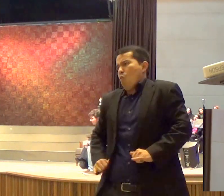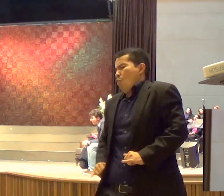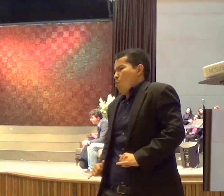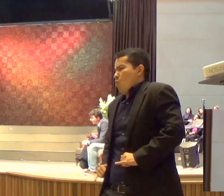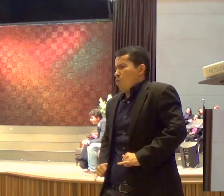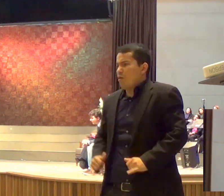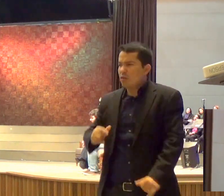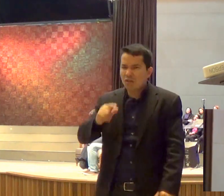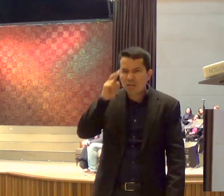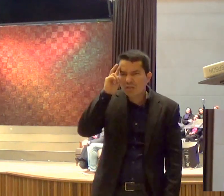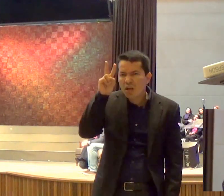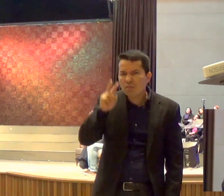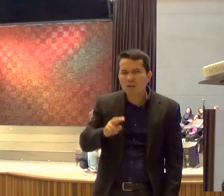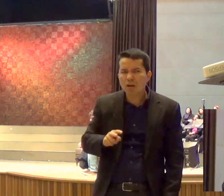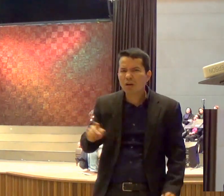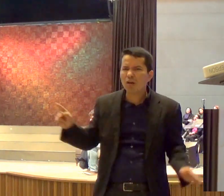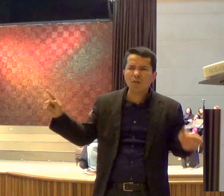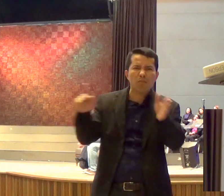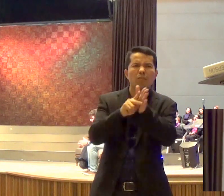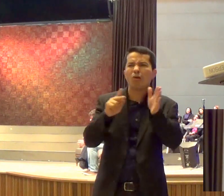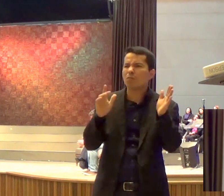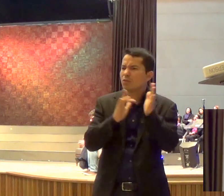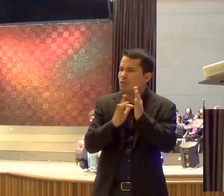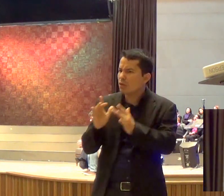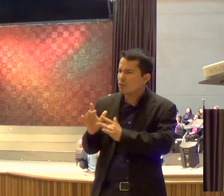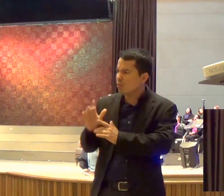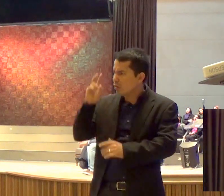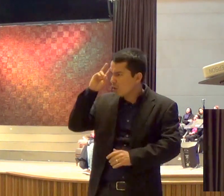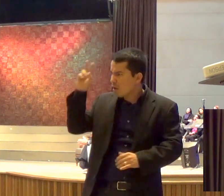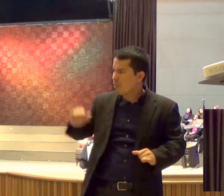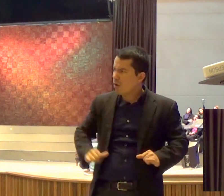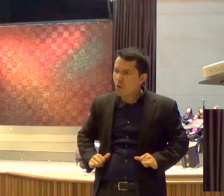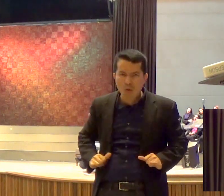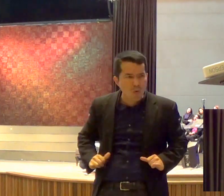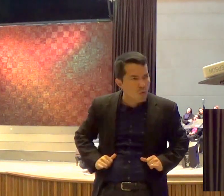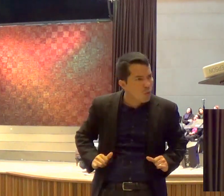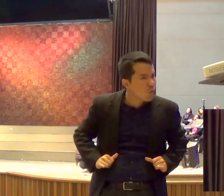O próprio Cristo homem de Dores